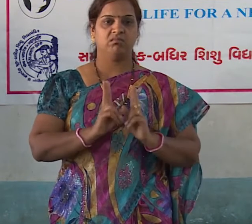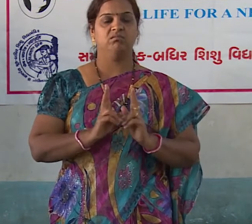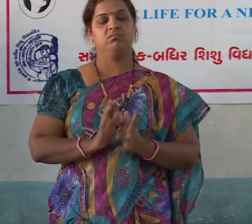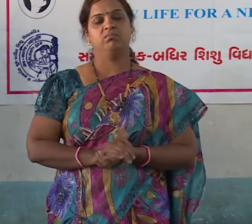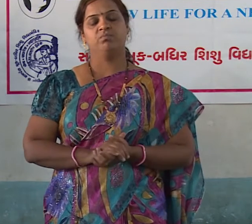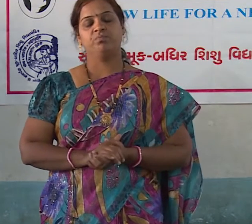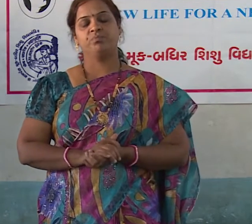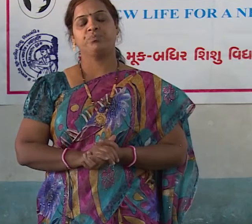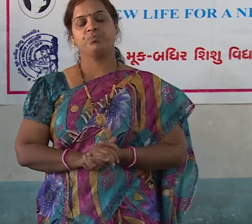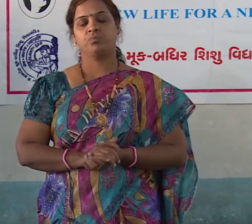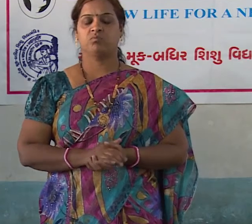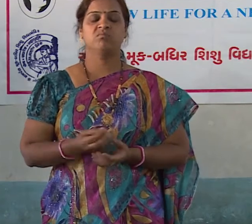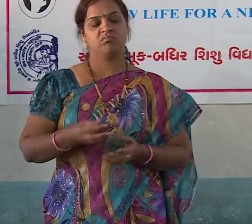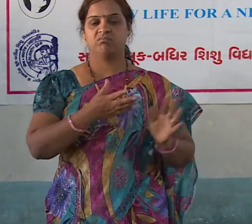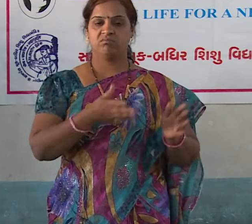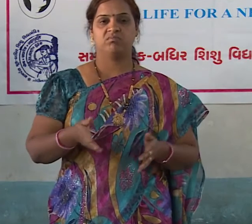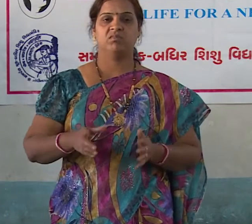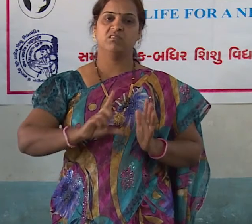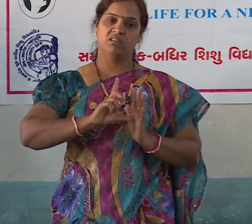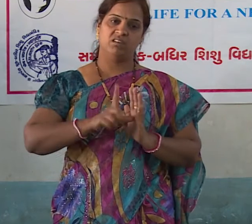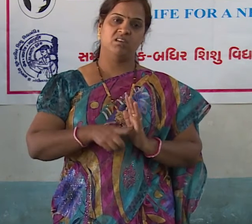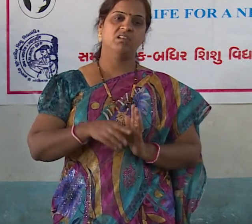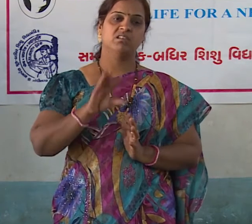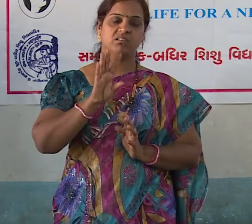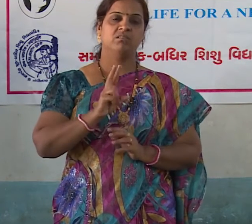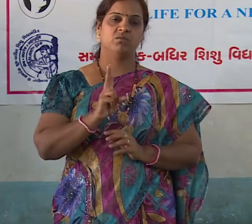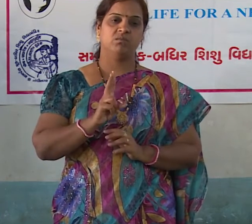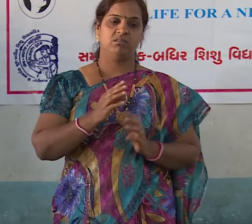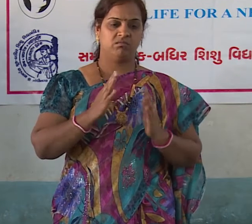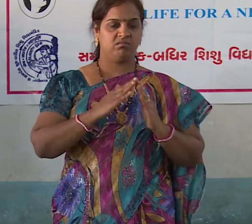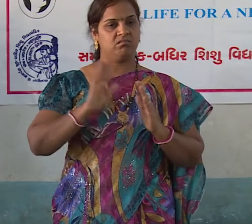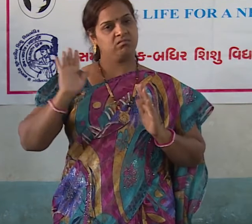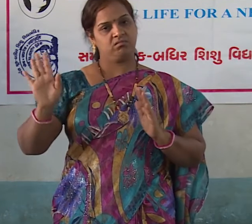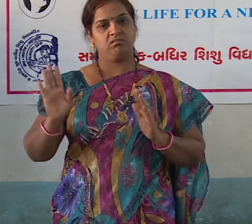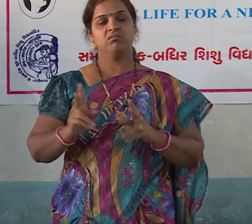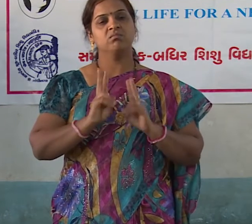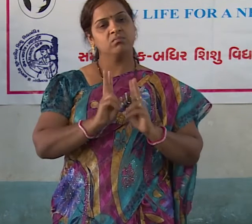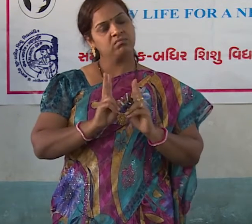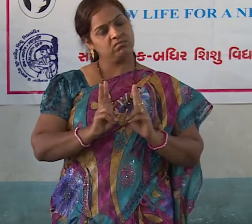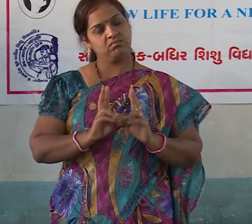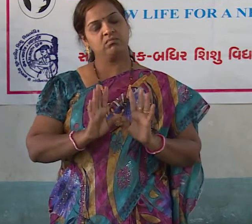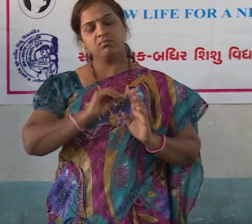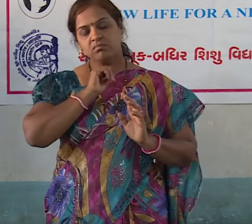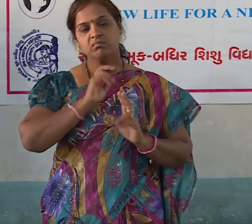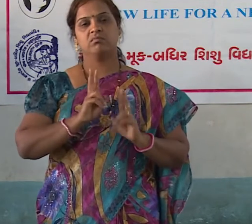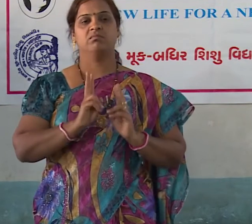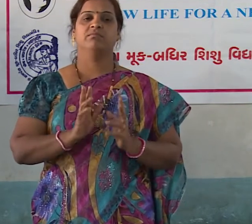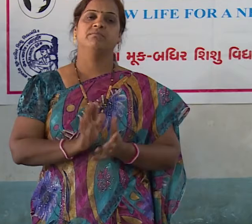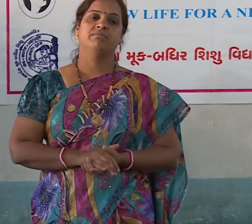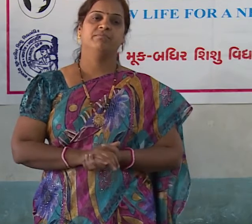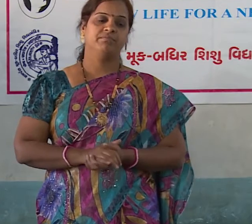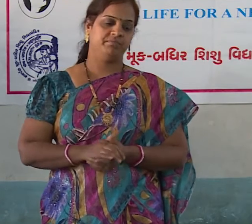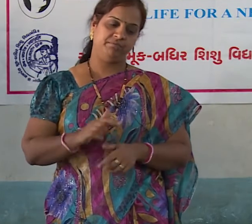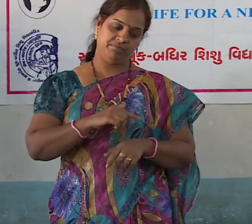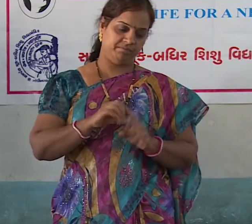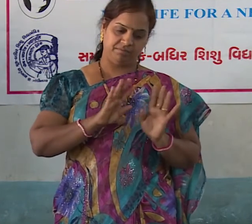वो कहता है अच्छा ठीक है भाई, आप दोपहर के समय मेरे घर पर आ जाना, मैं वहां मिल लूंगा आपको। टाइम दिया